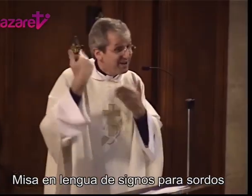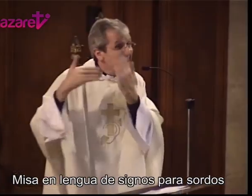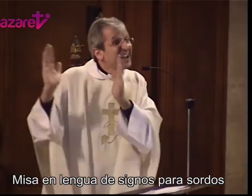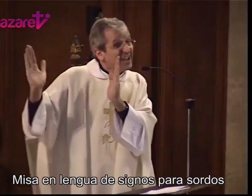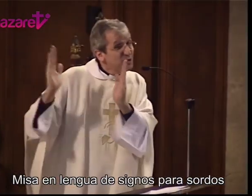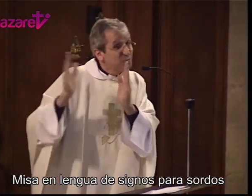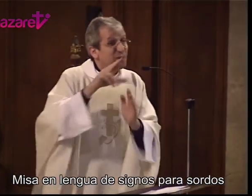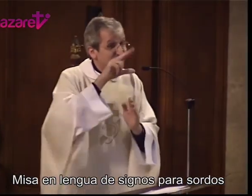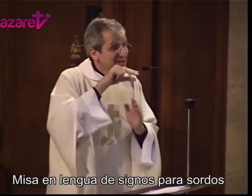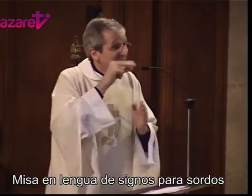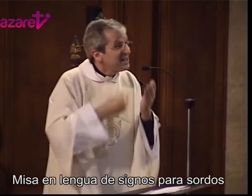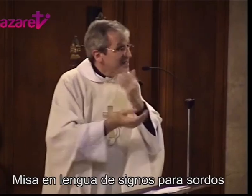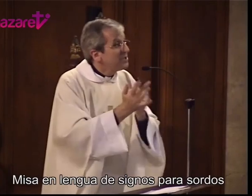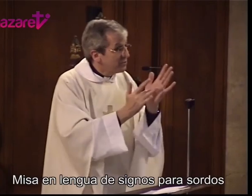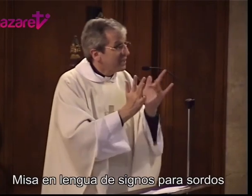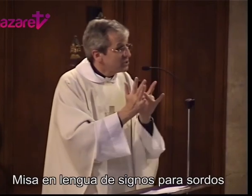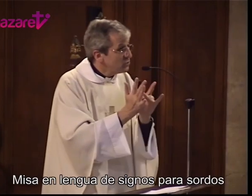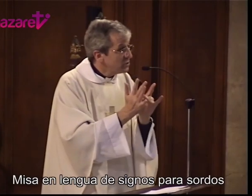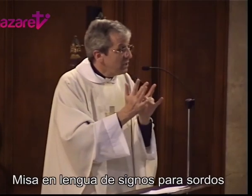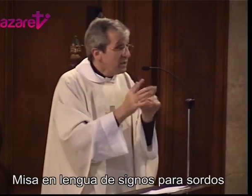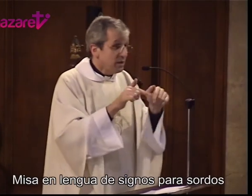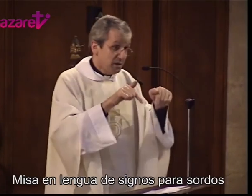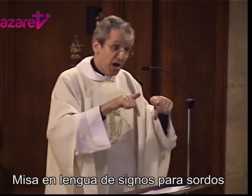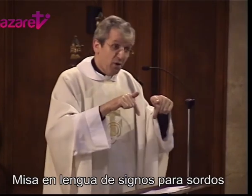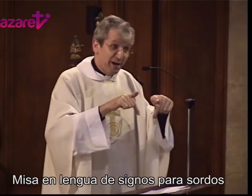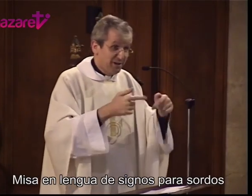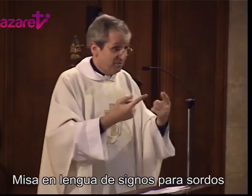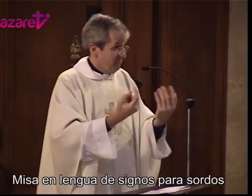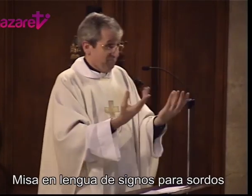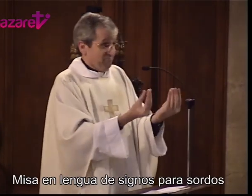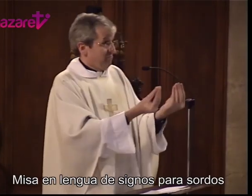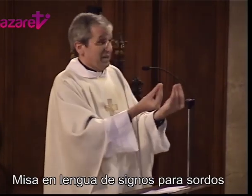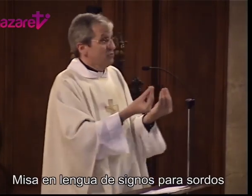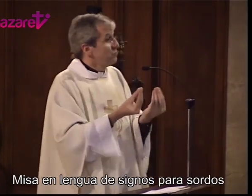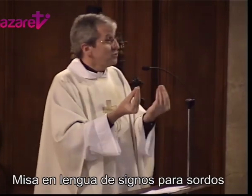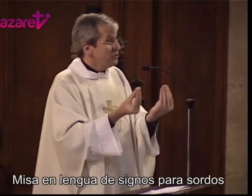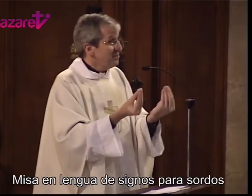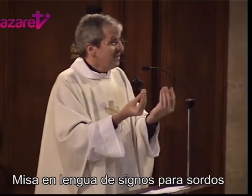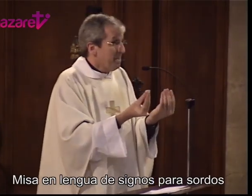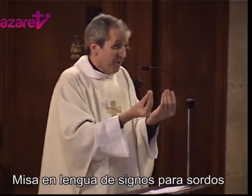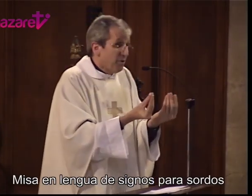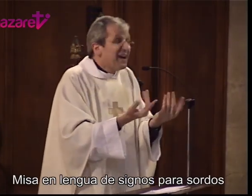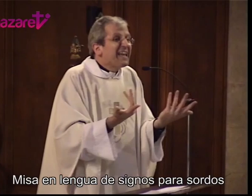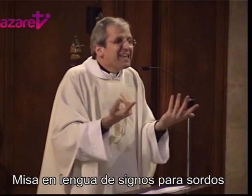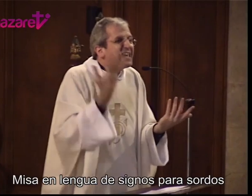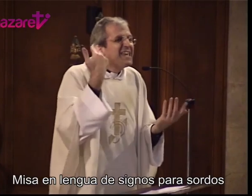en aquellos momentos en el nacimiento de Jesús, y ahora tenemos mucho, pero ¿qué